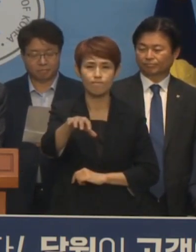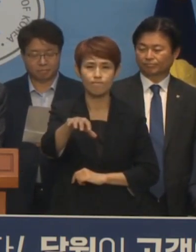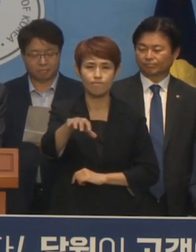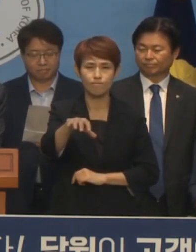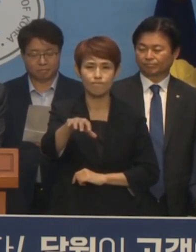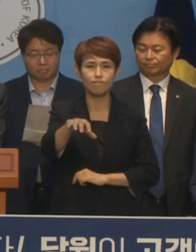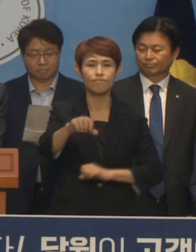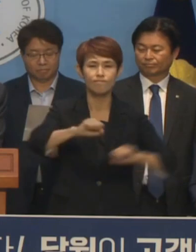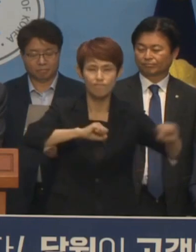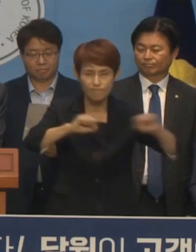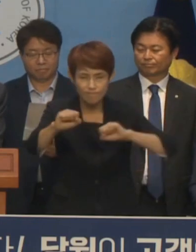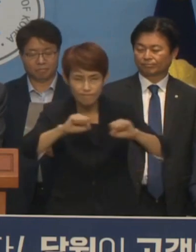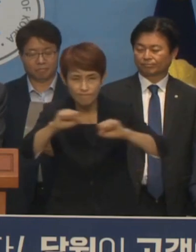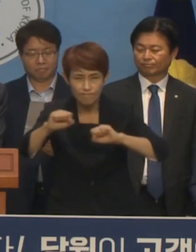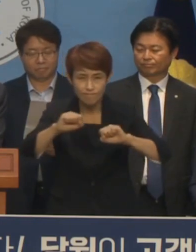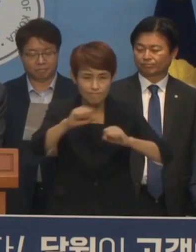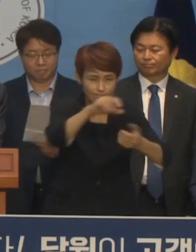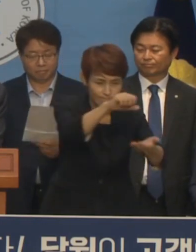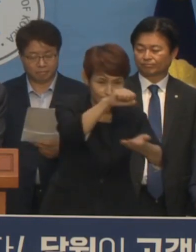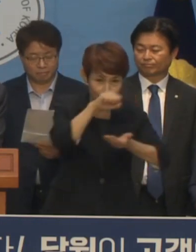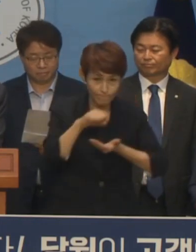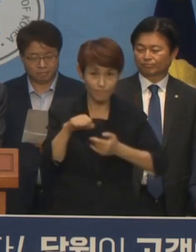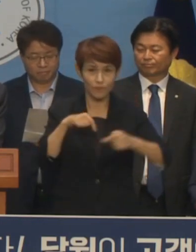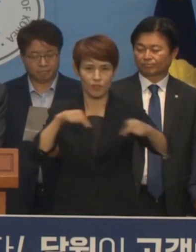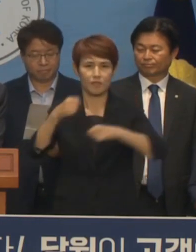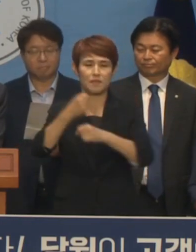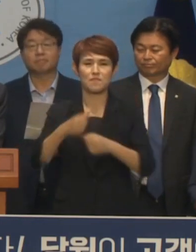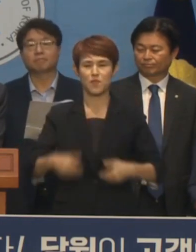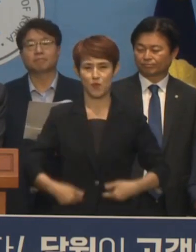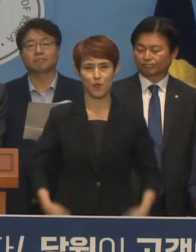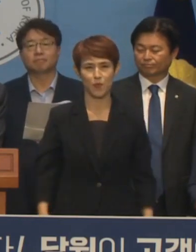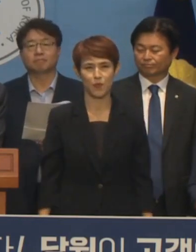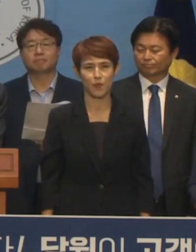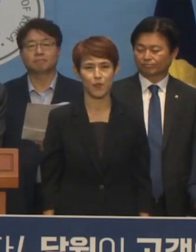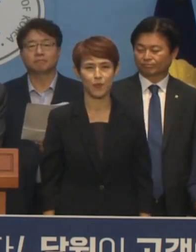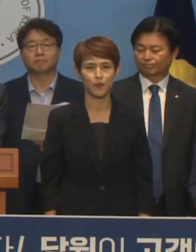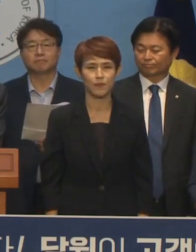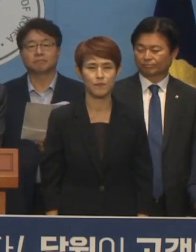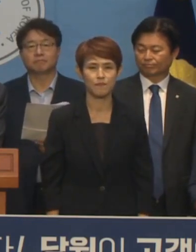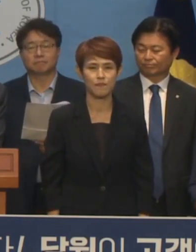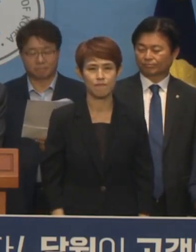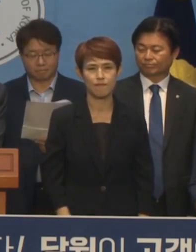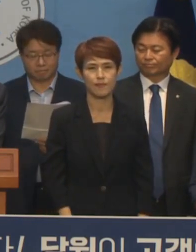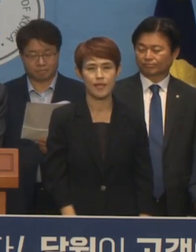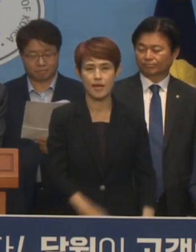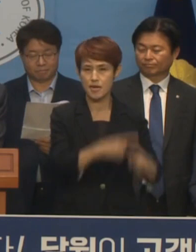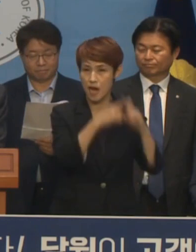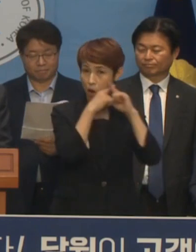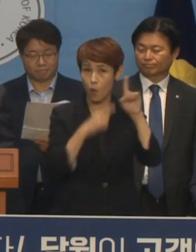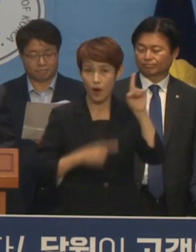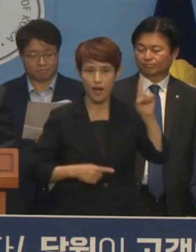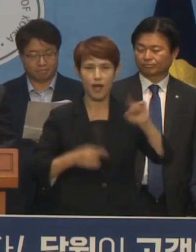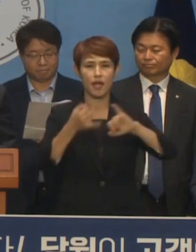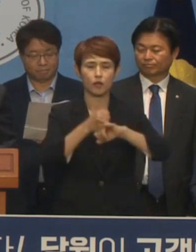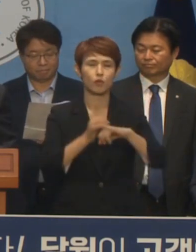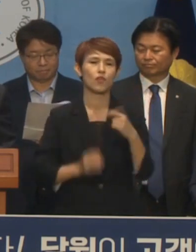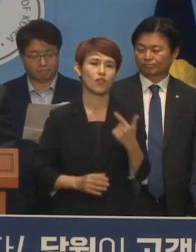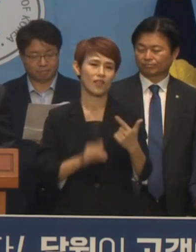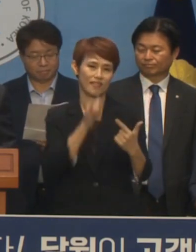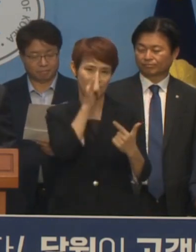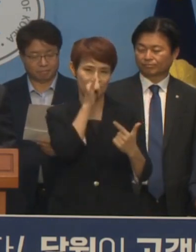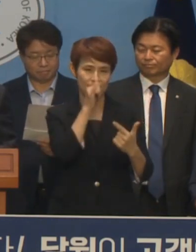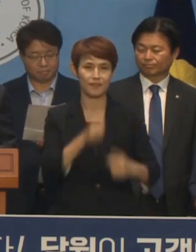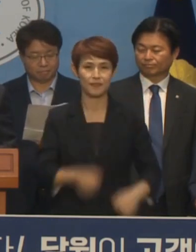숨쉬는 정치로 바꿔야 합니다. 마지막으로 한 가지 각오와 6가지 약속으로